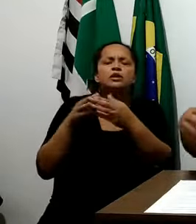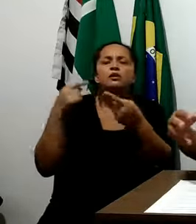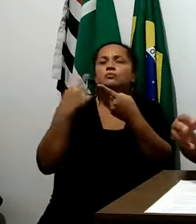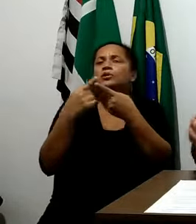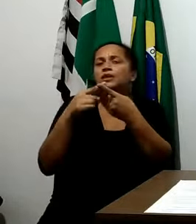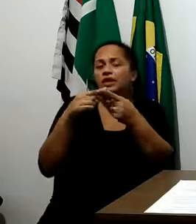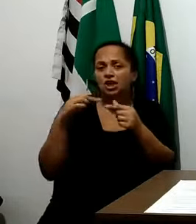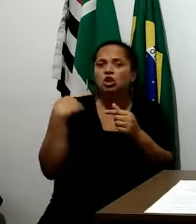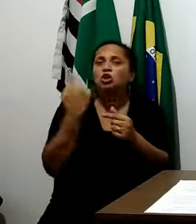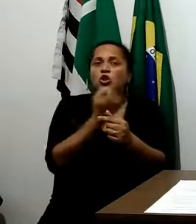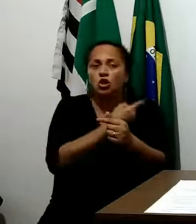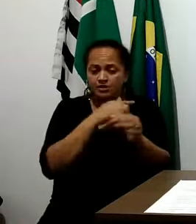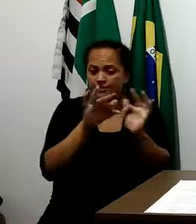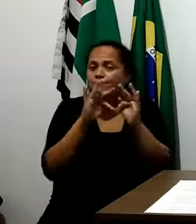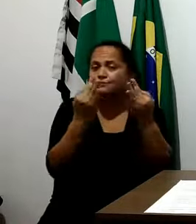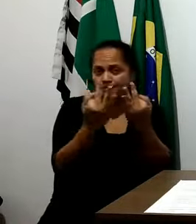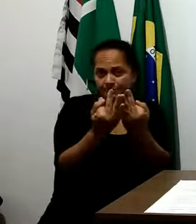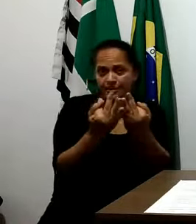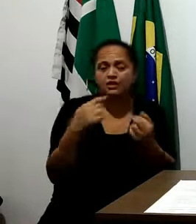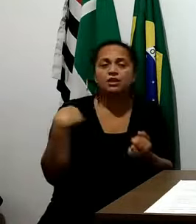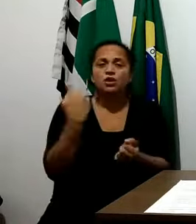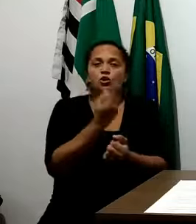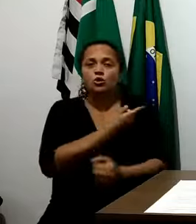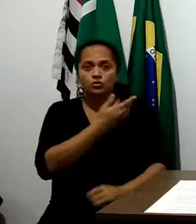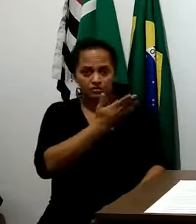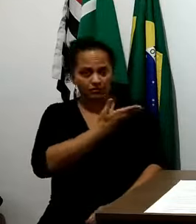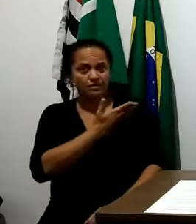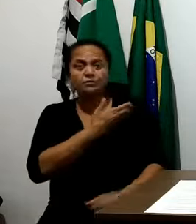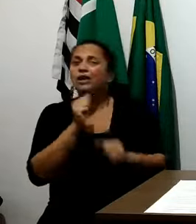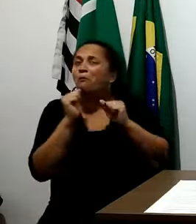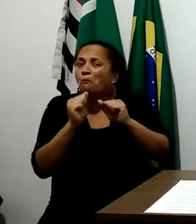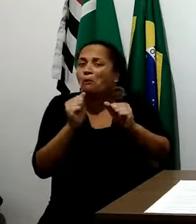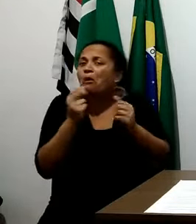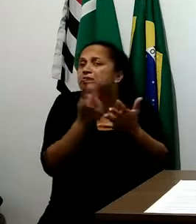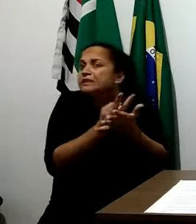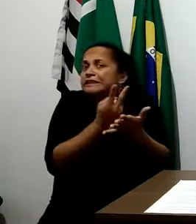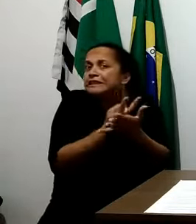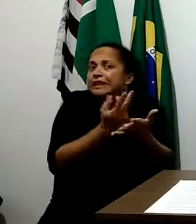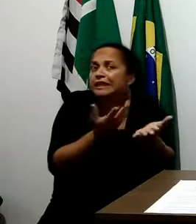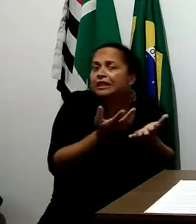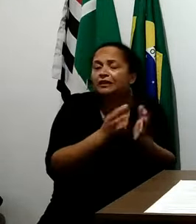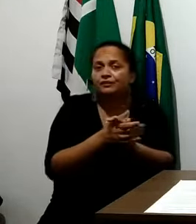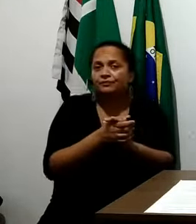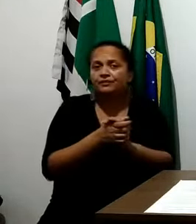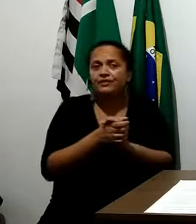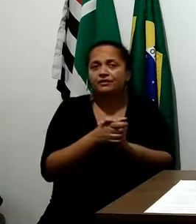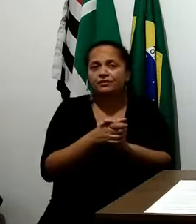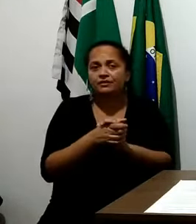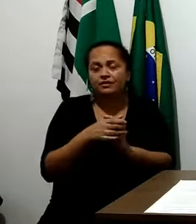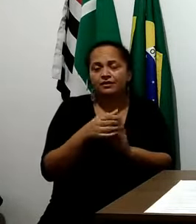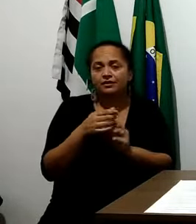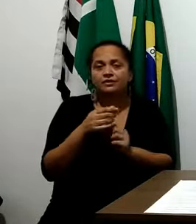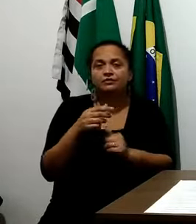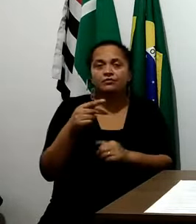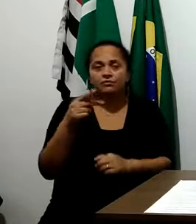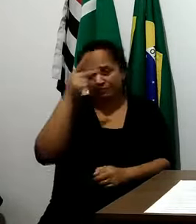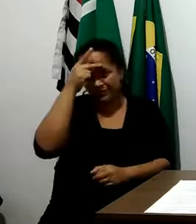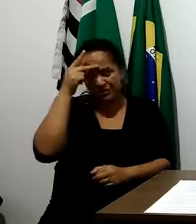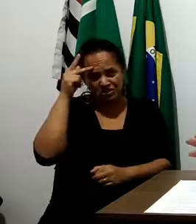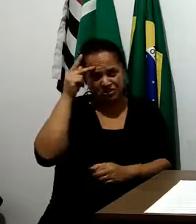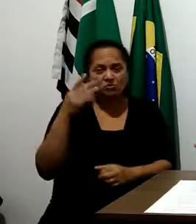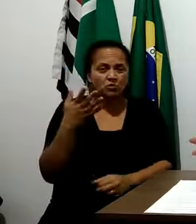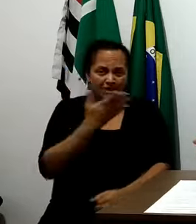que as pessoas que estão à nossa volta possam dar Ele vai dar uma autoridade, ele vai dar uma brecha,